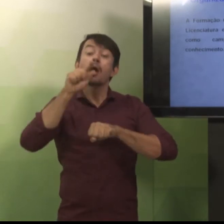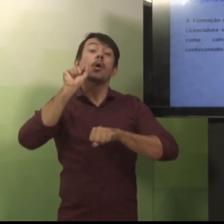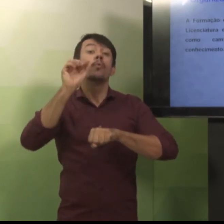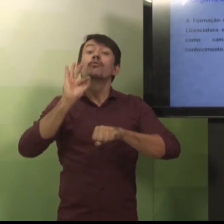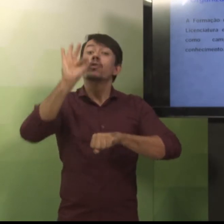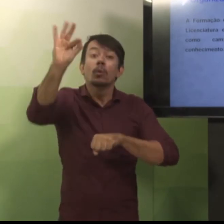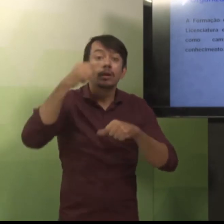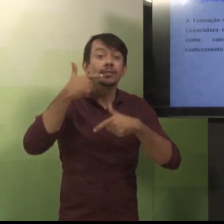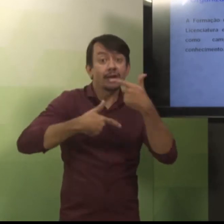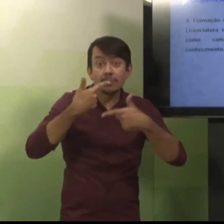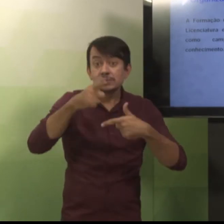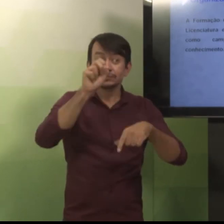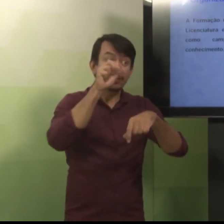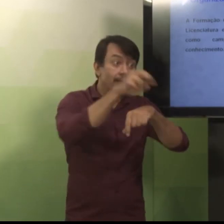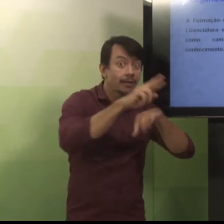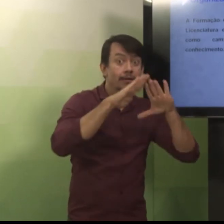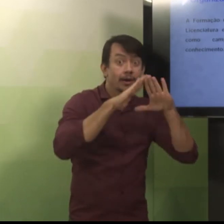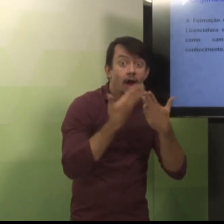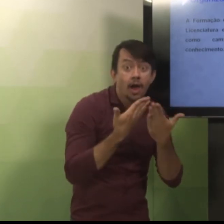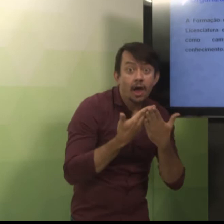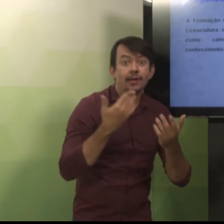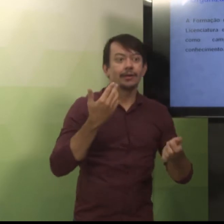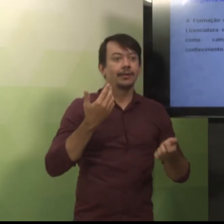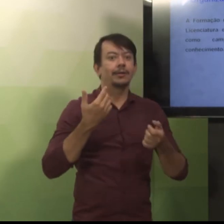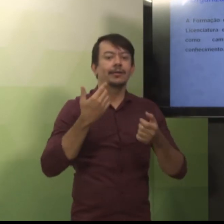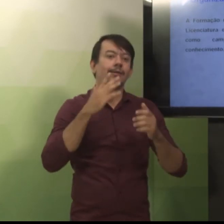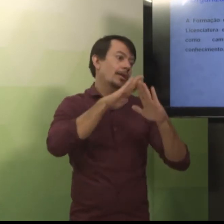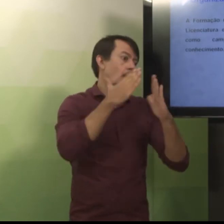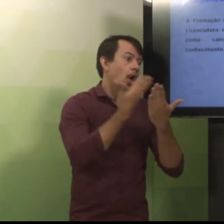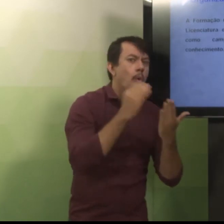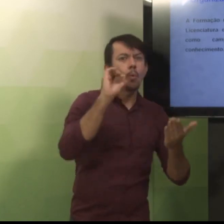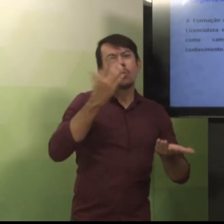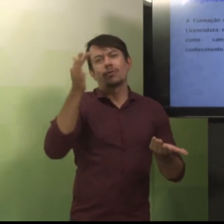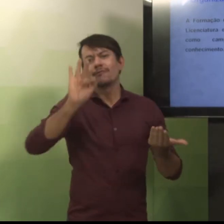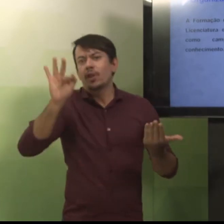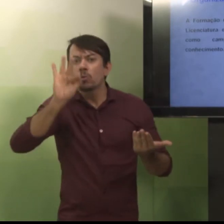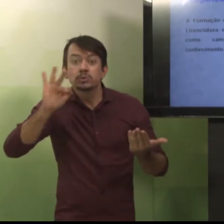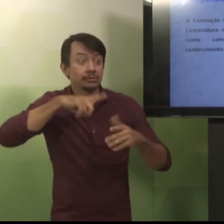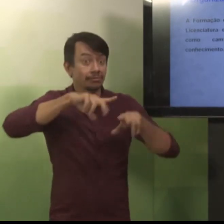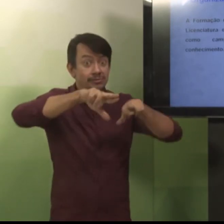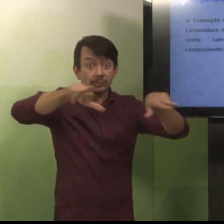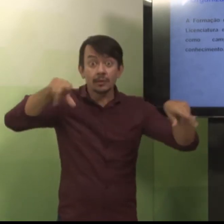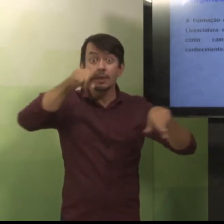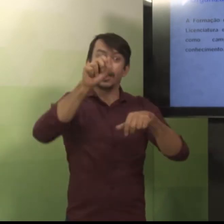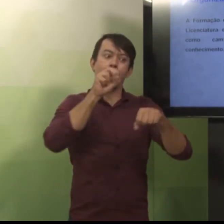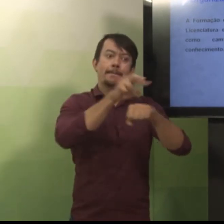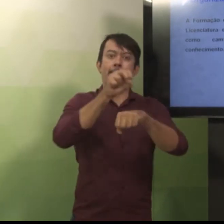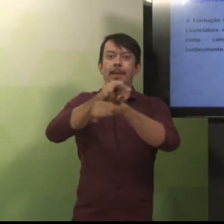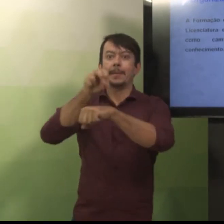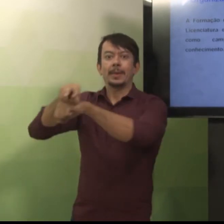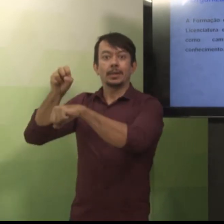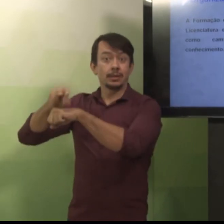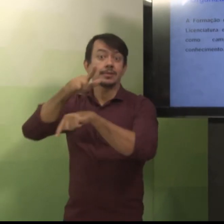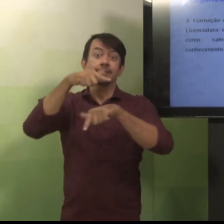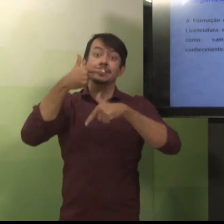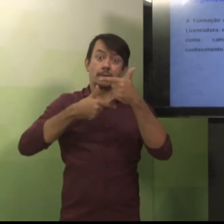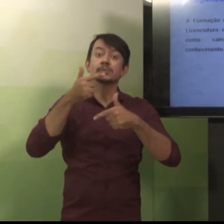formação, para quando adentrar o mercado de trabalho, em escola, em faculdade, que é onde vocês vão